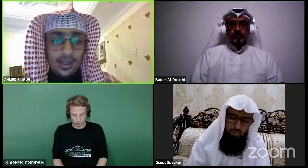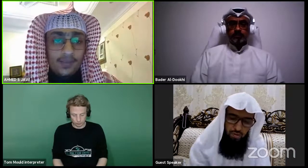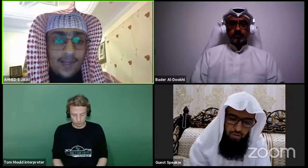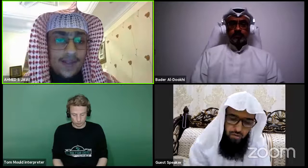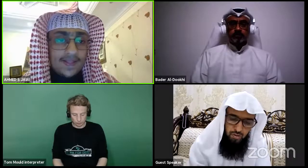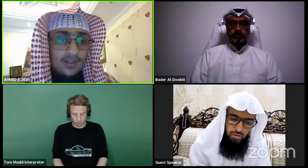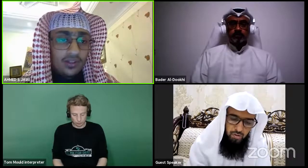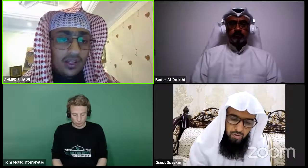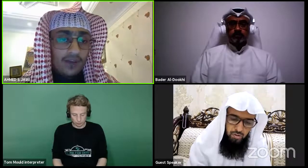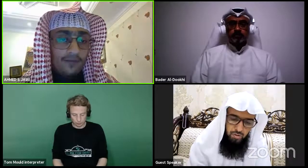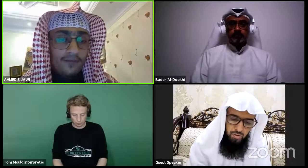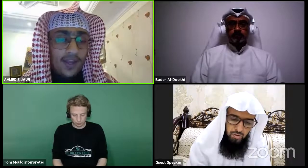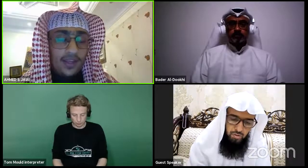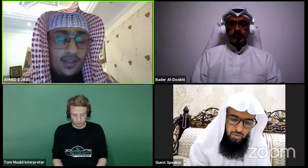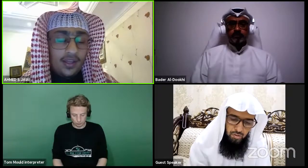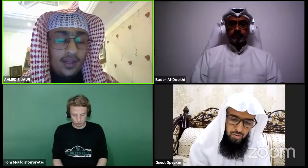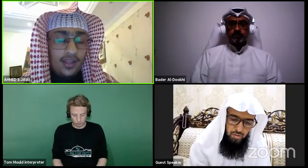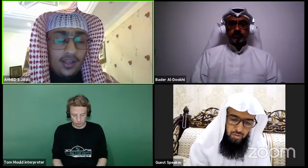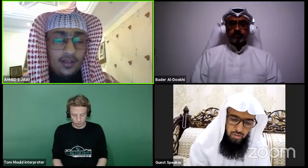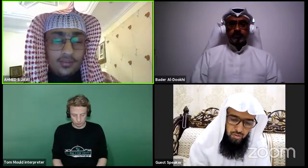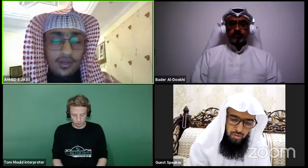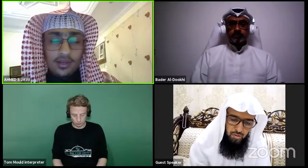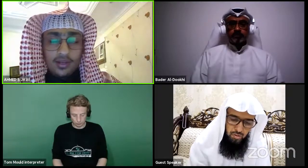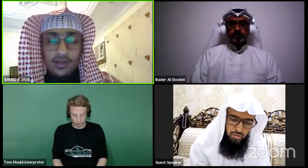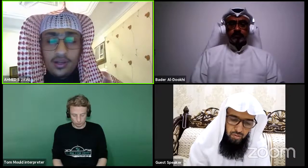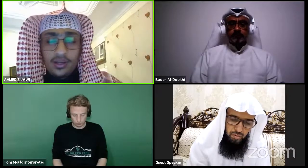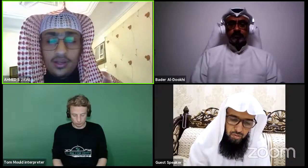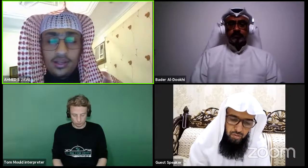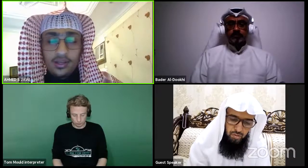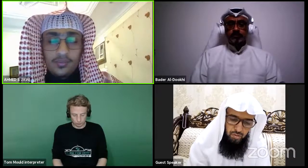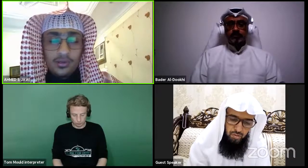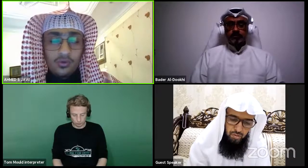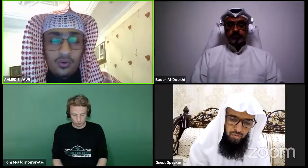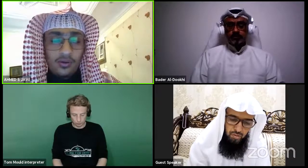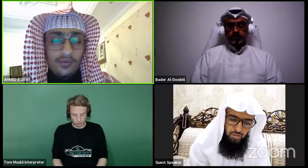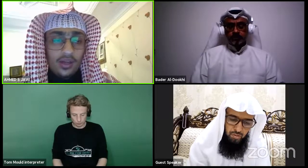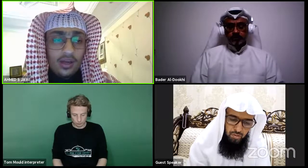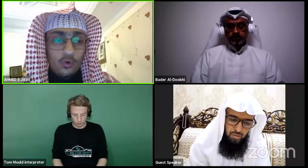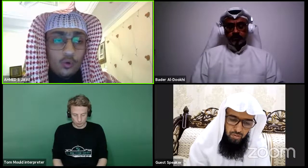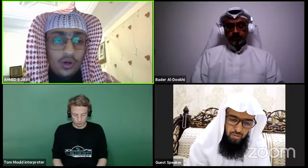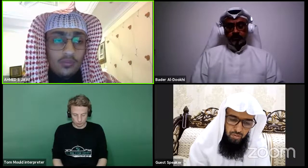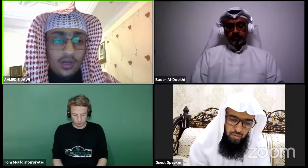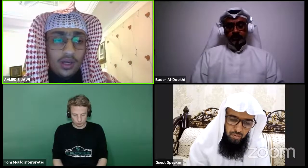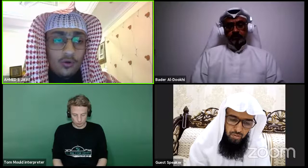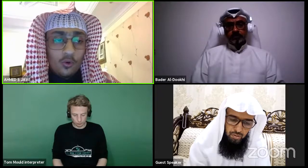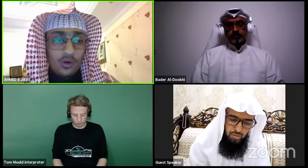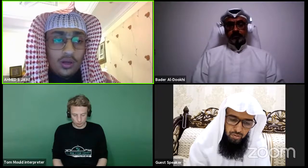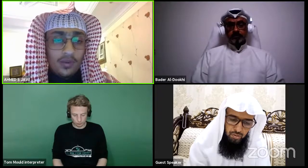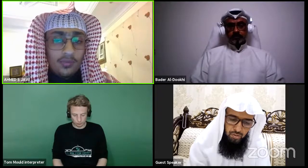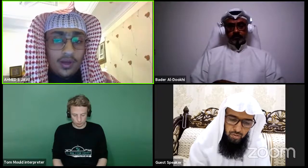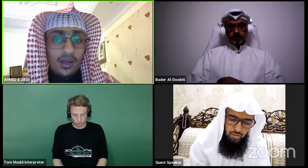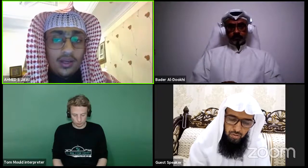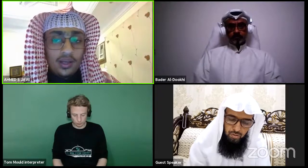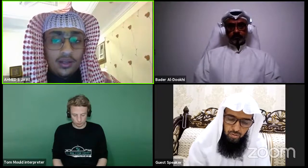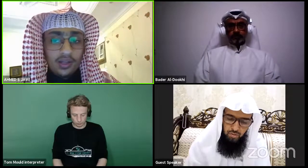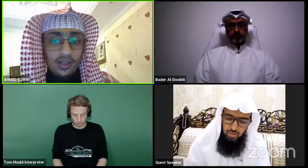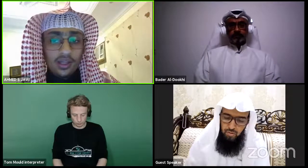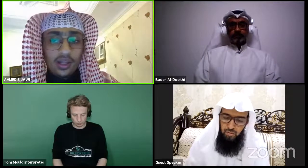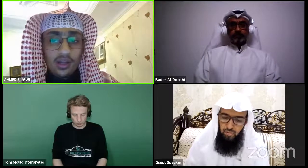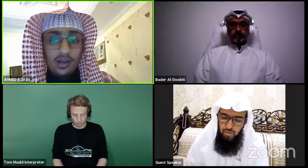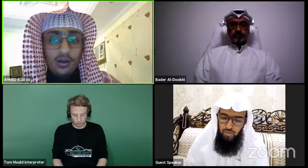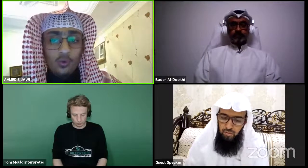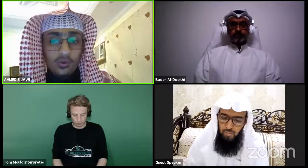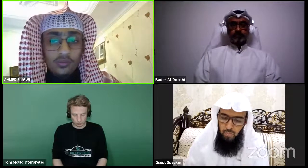إلا كباسط كفيه إلى الماء ليبلغ فاه وما هو